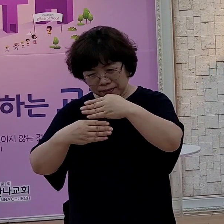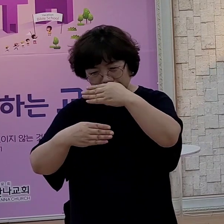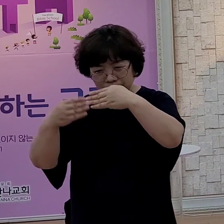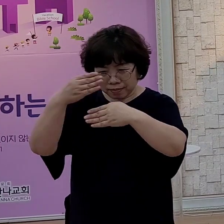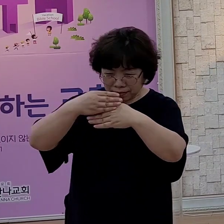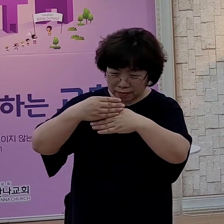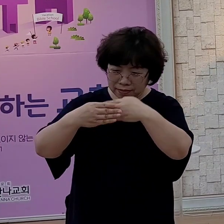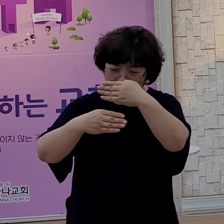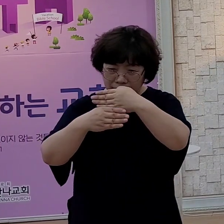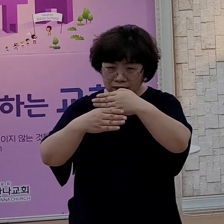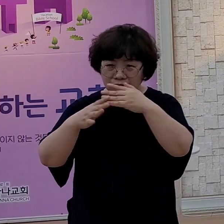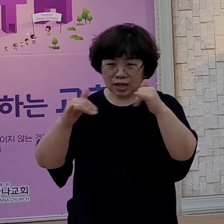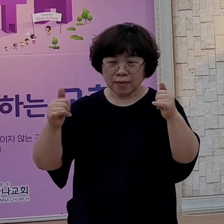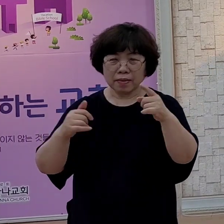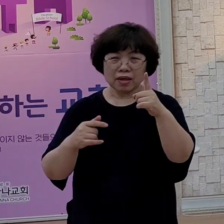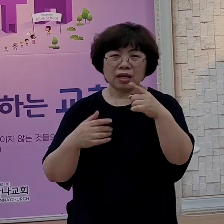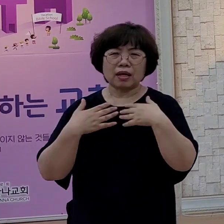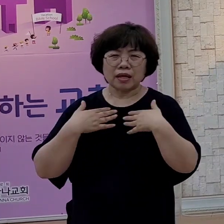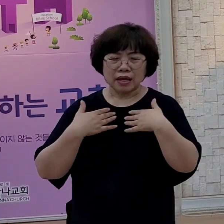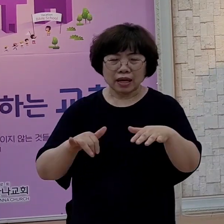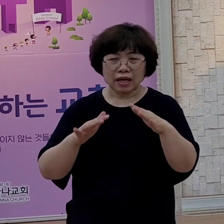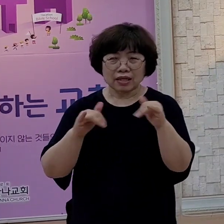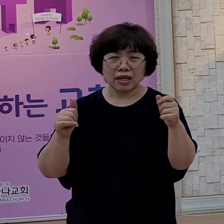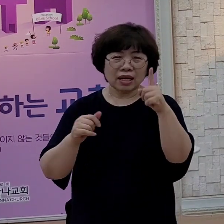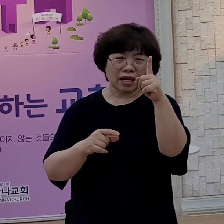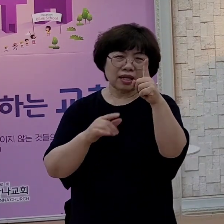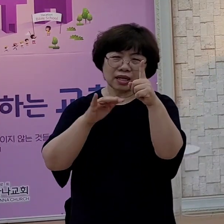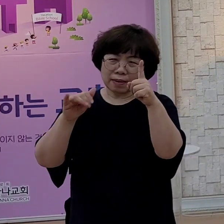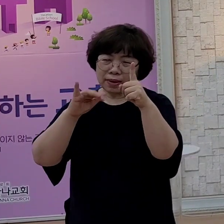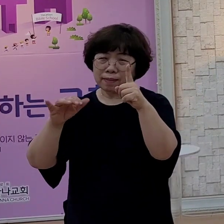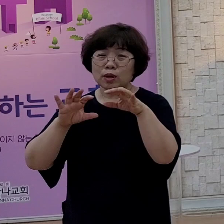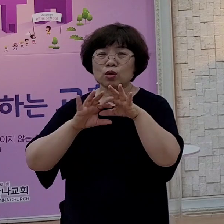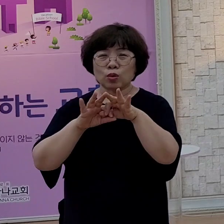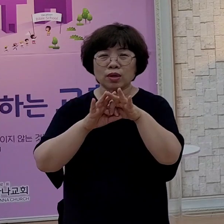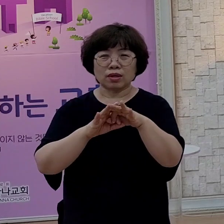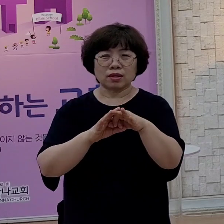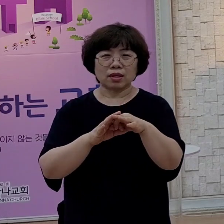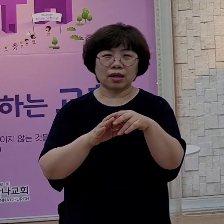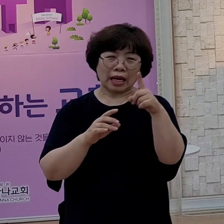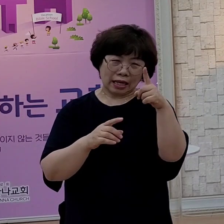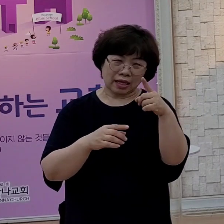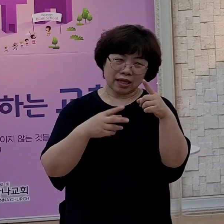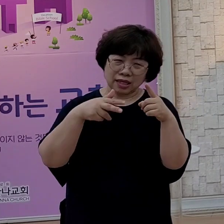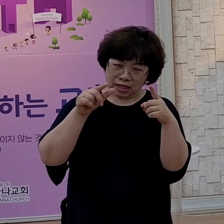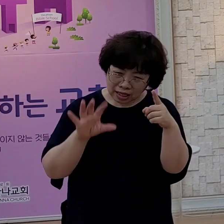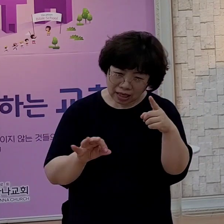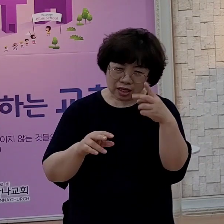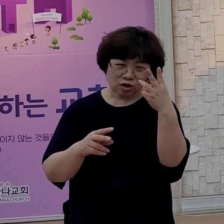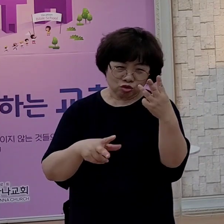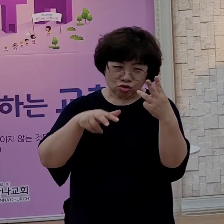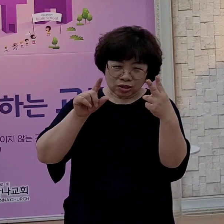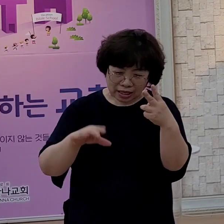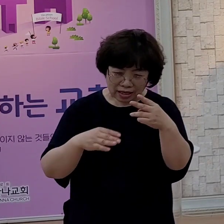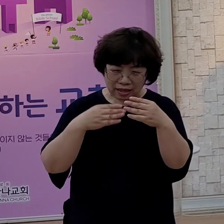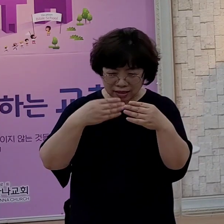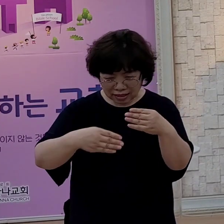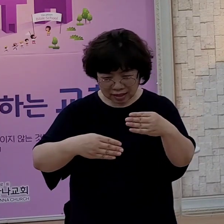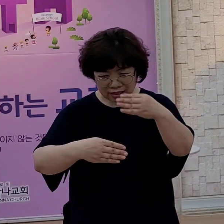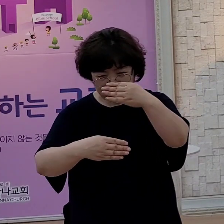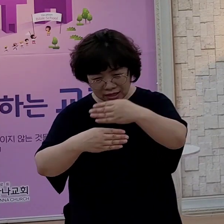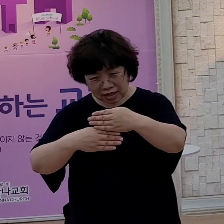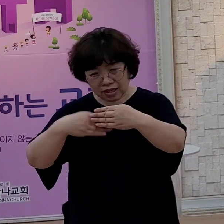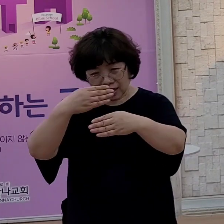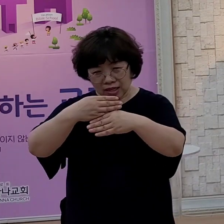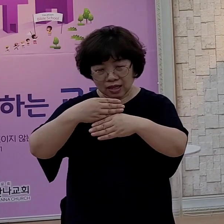그때 모습과 지금 모습을 보면 얼마나 바뀌었는지 그래서 지금의 모습을 보면 우리가 실망할 수 있지만 또